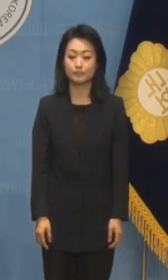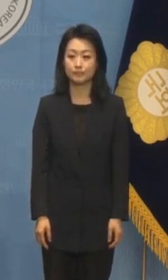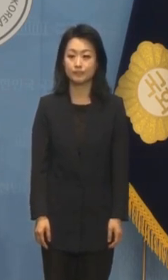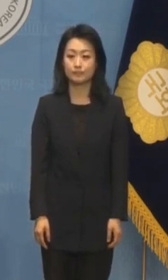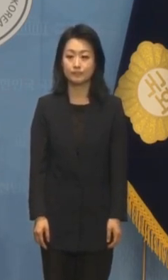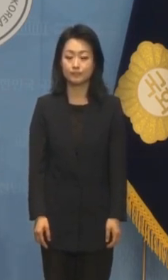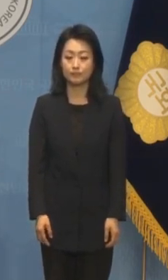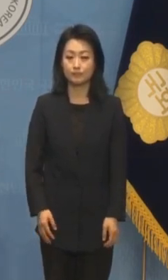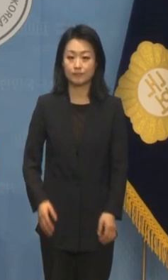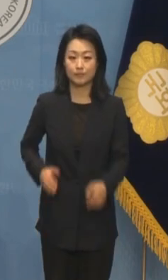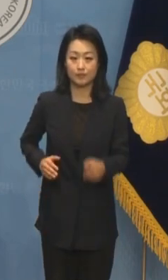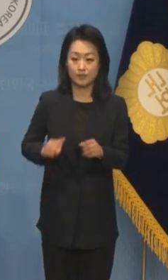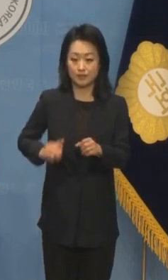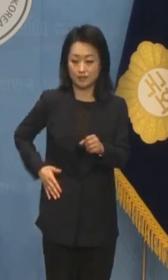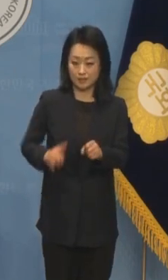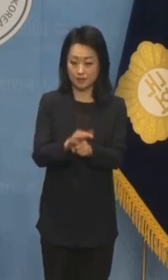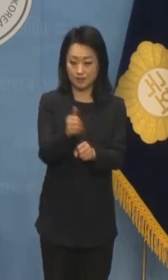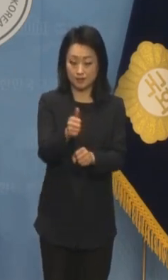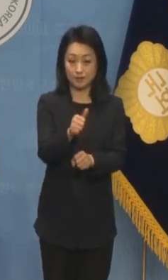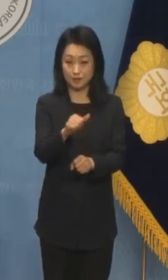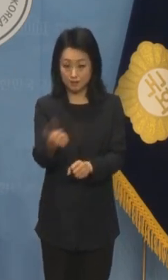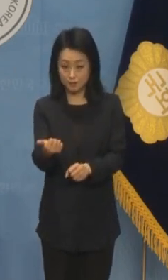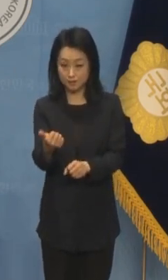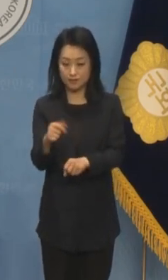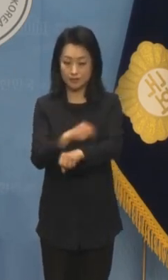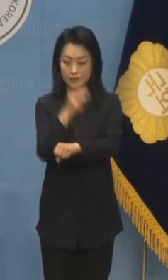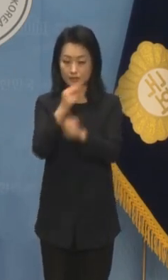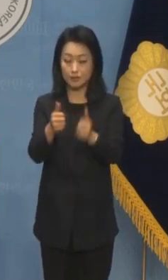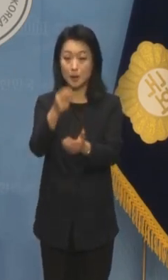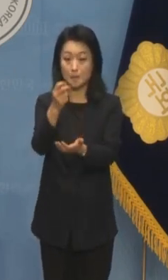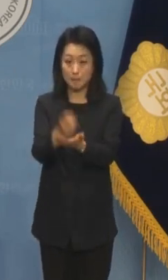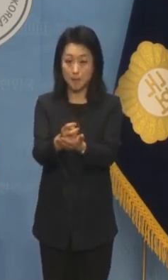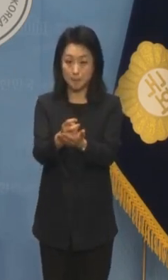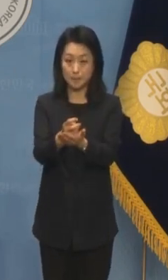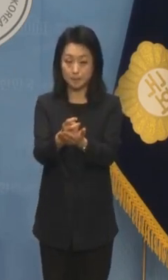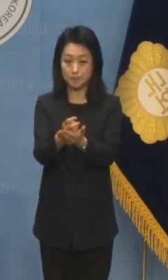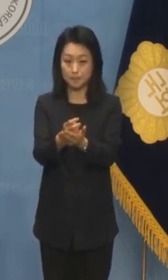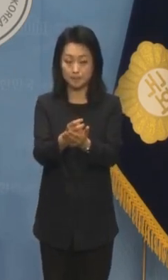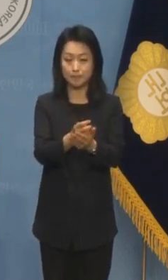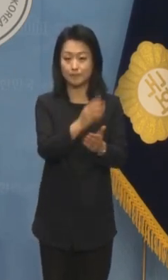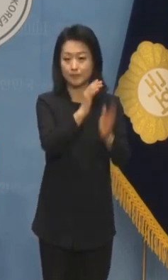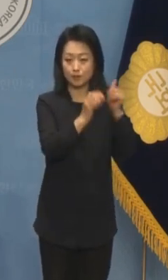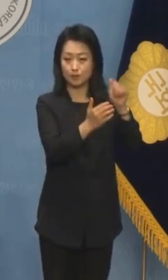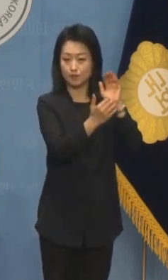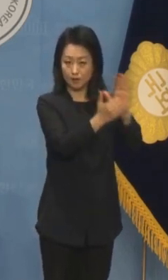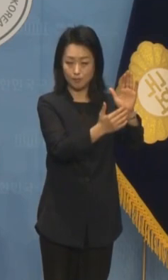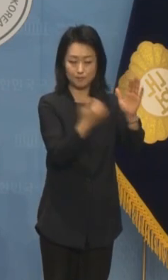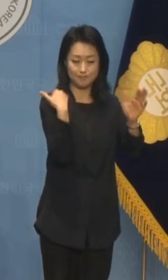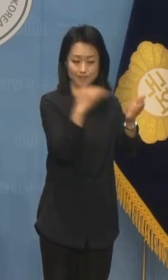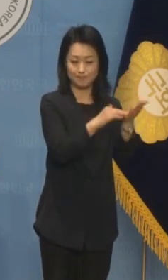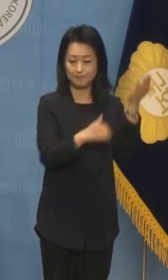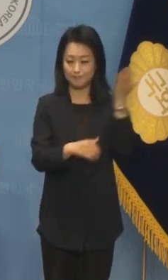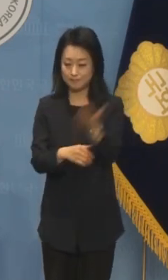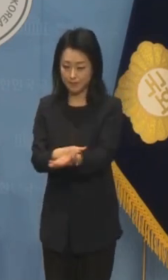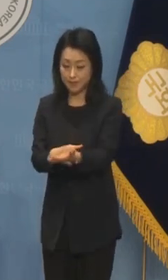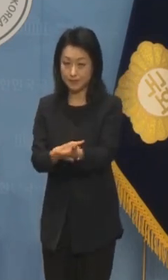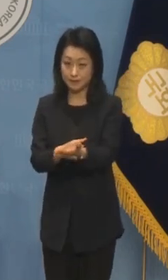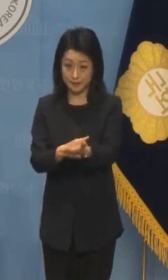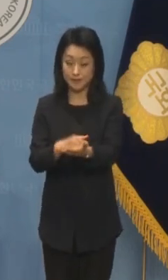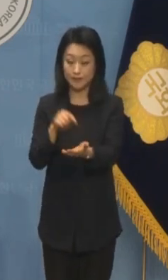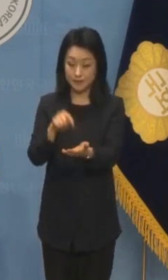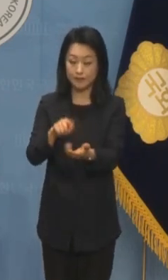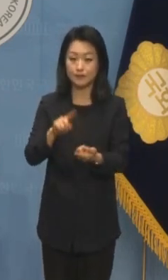순직 해병 특검법이 다시 국회로 돌아왔습니다. 이재명 대표는 기다렸다는 듯이 당원들과 난상 토론을